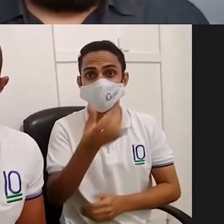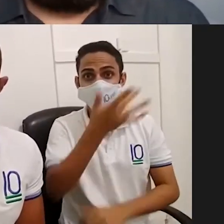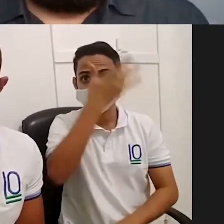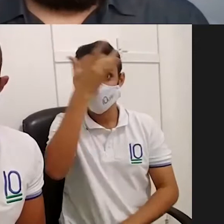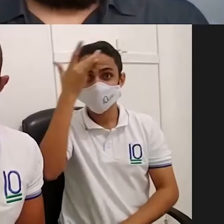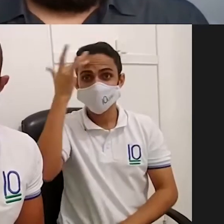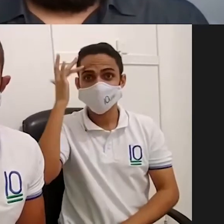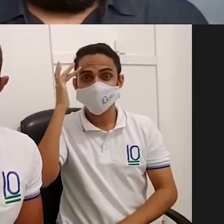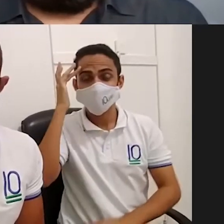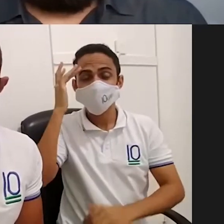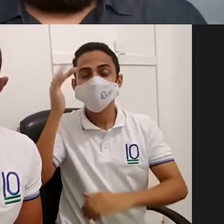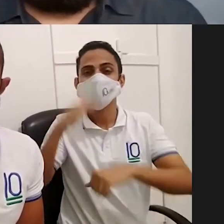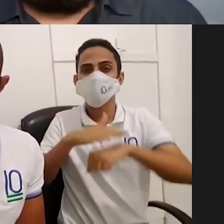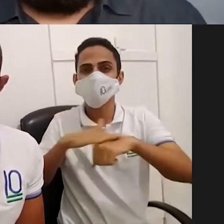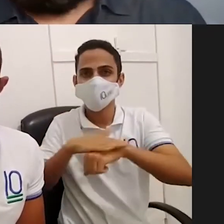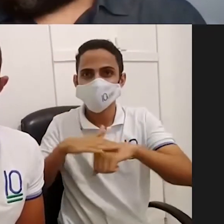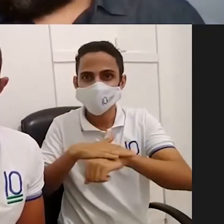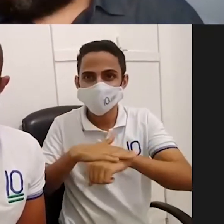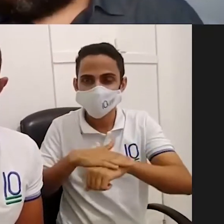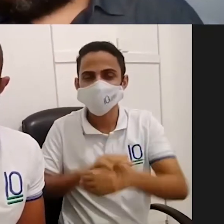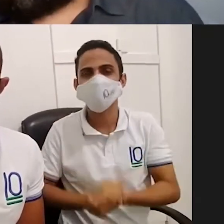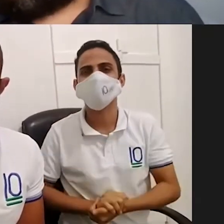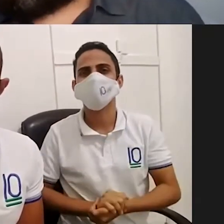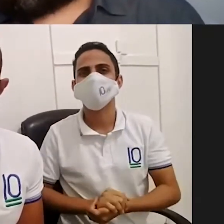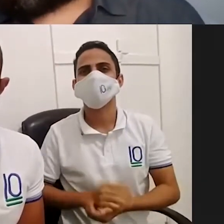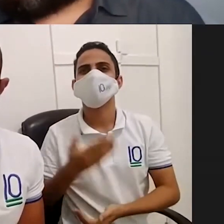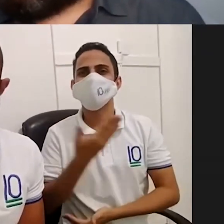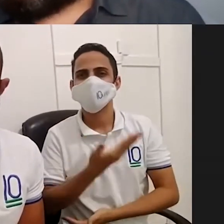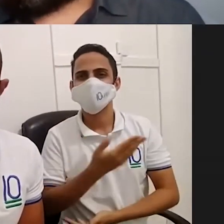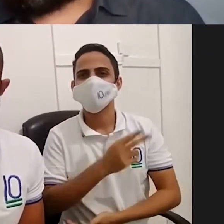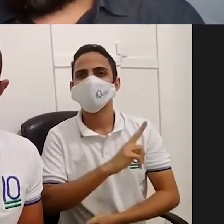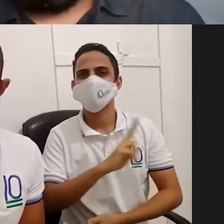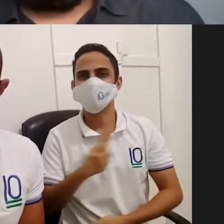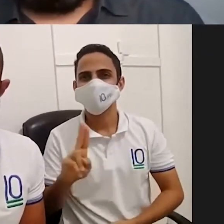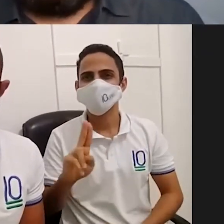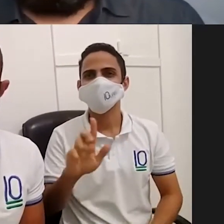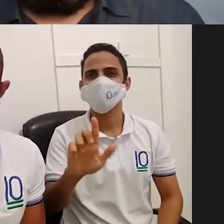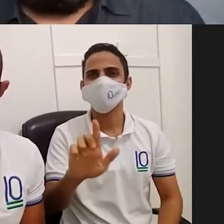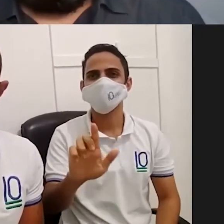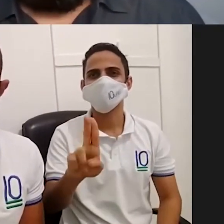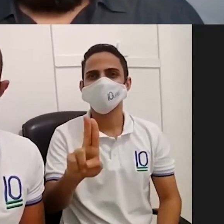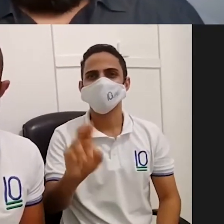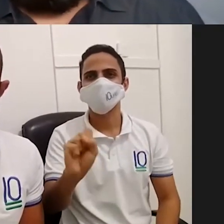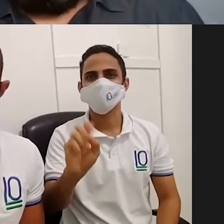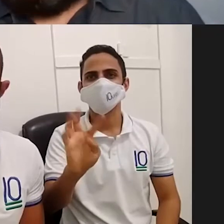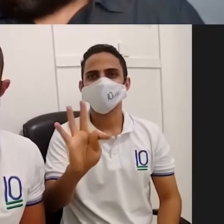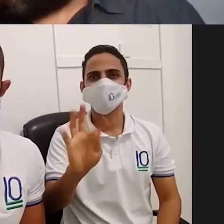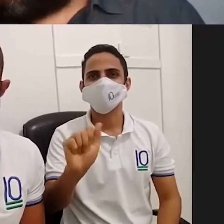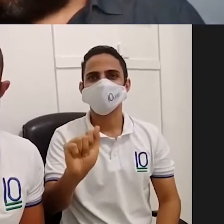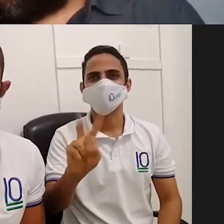Brendo, levanta a mão, Gustavo Brendo. Para a gente ver, também conosco a Luciana Sá,